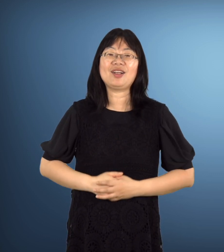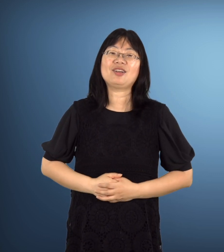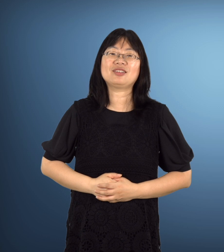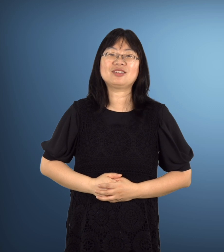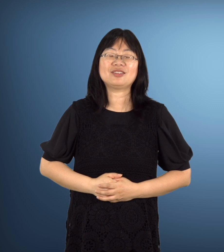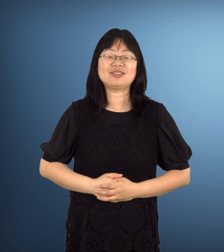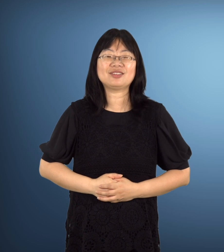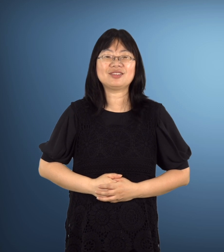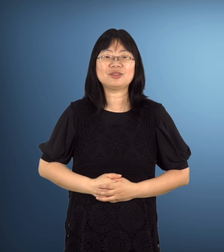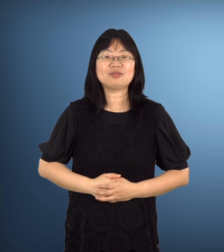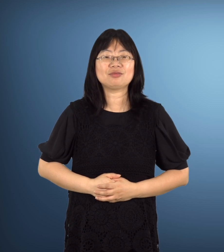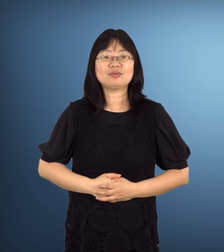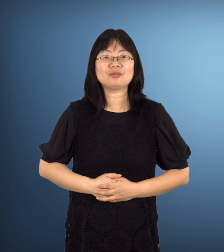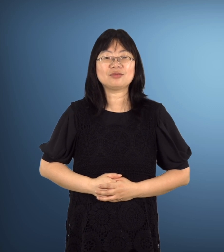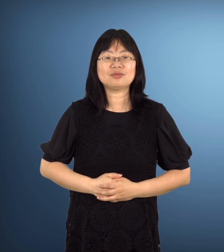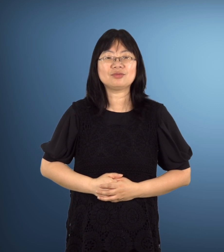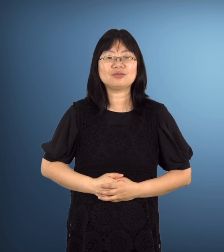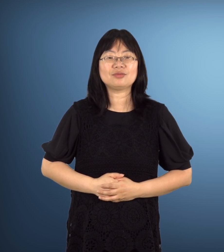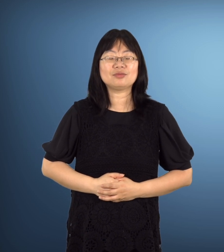응?